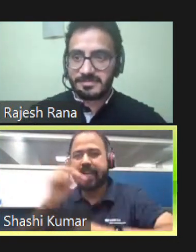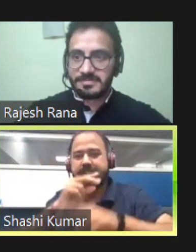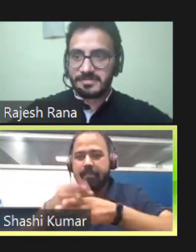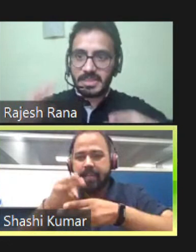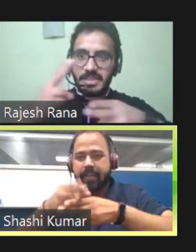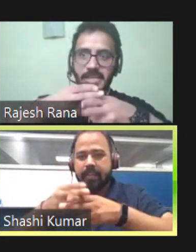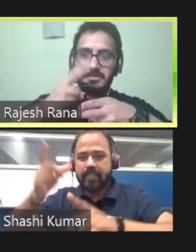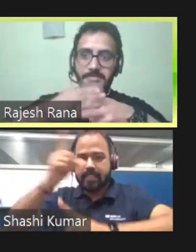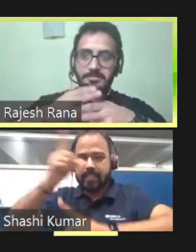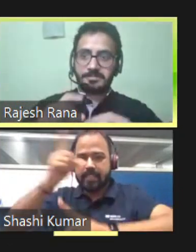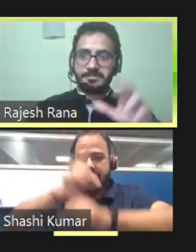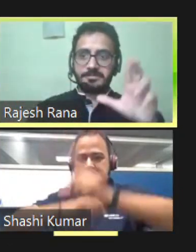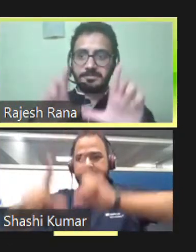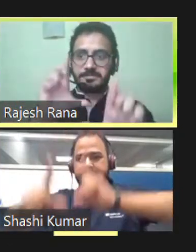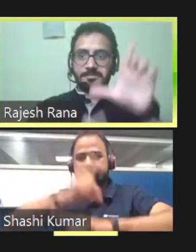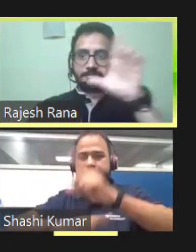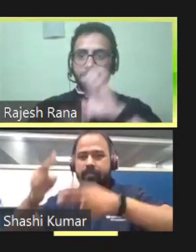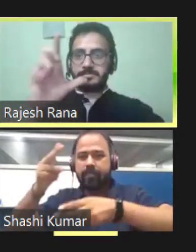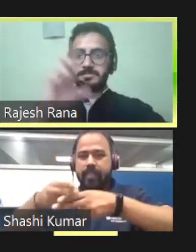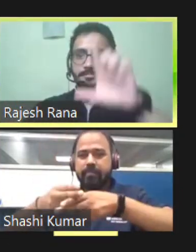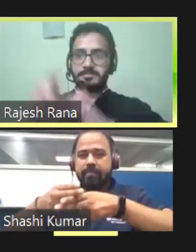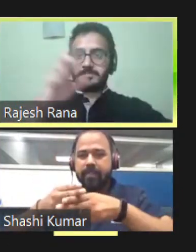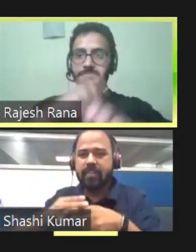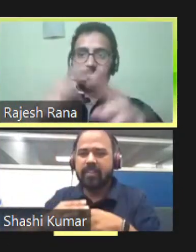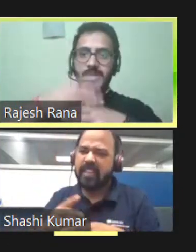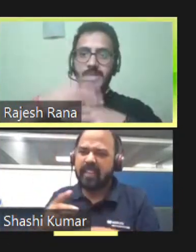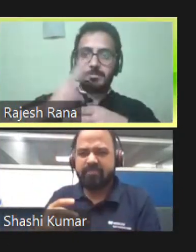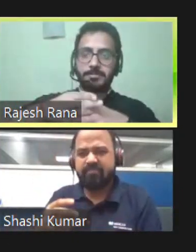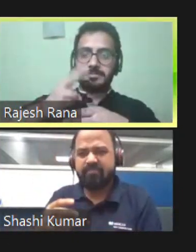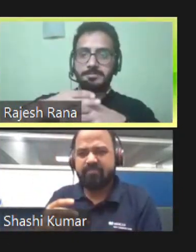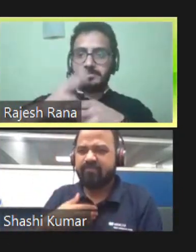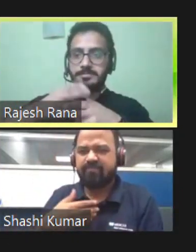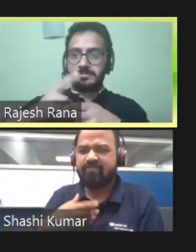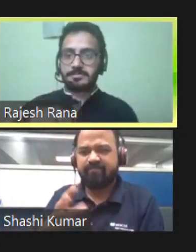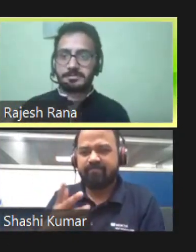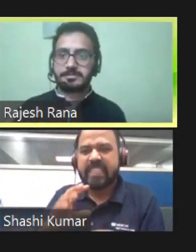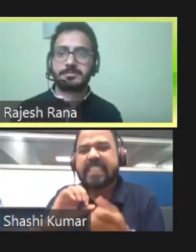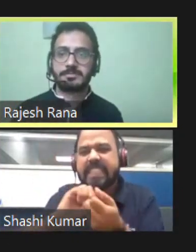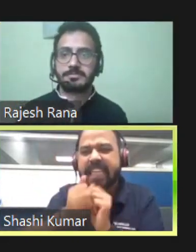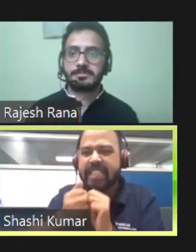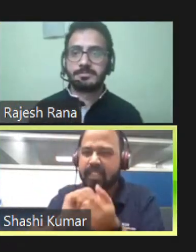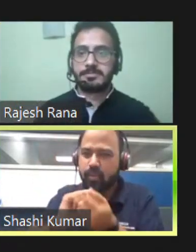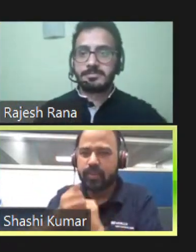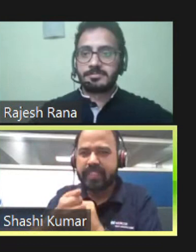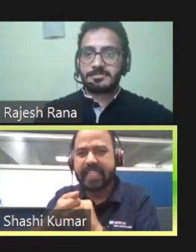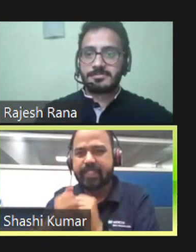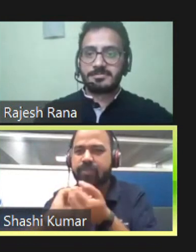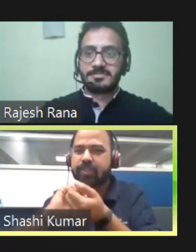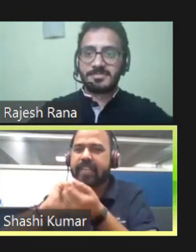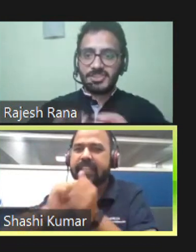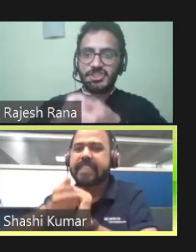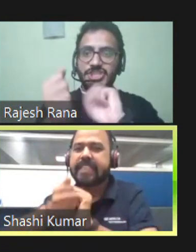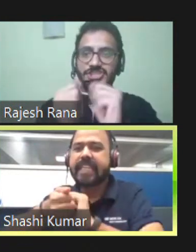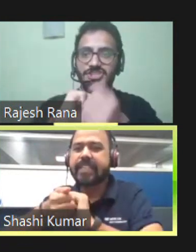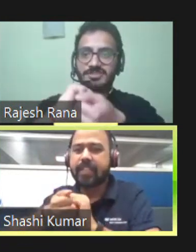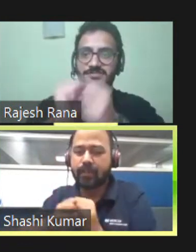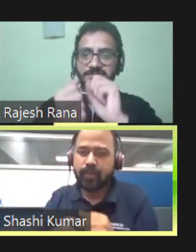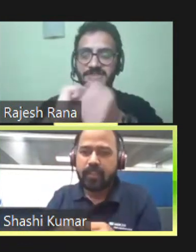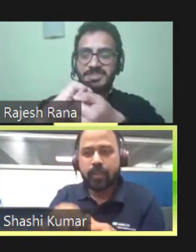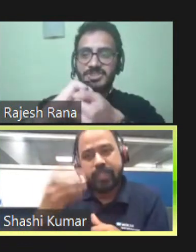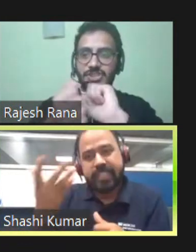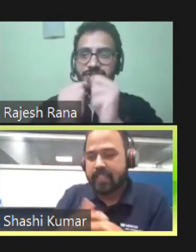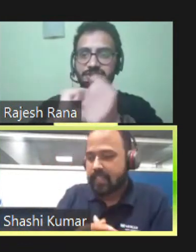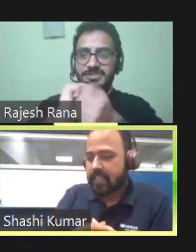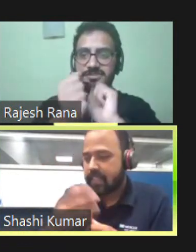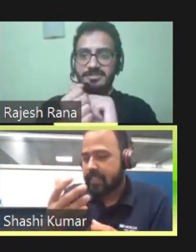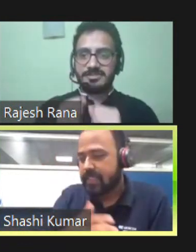जो साइन नेम है, साइन नेम, ये चेंज कर दो, चेंज, राइट, चेंज कर दो,